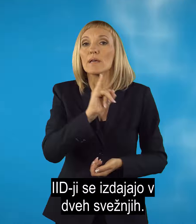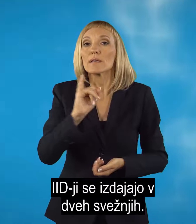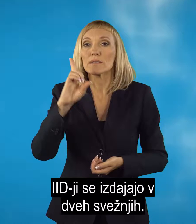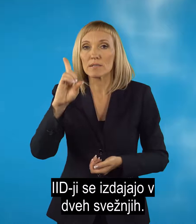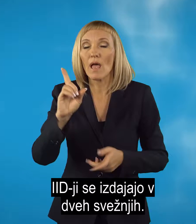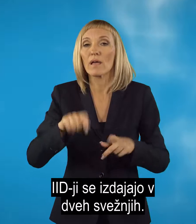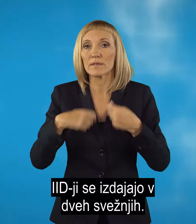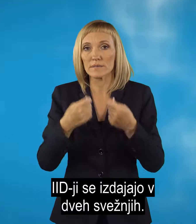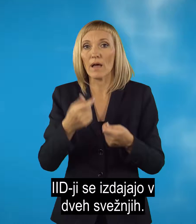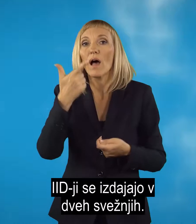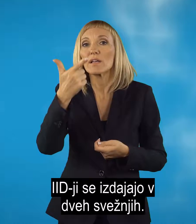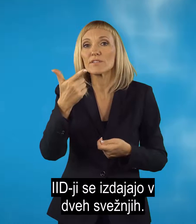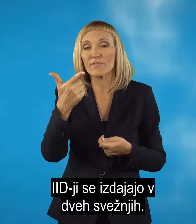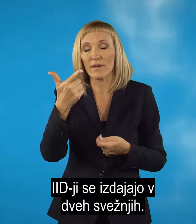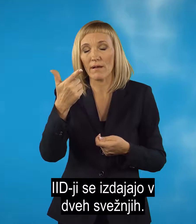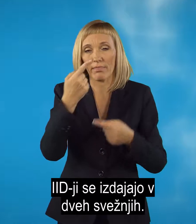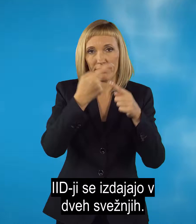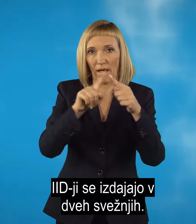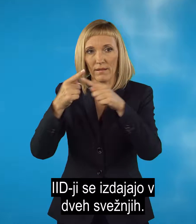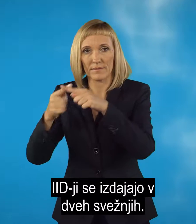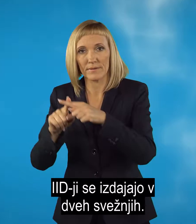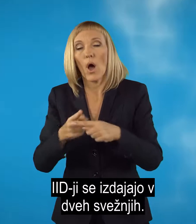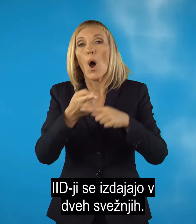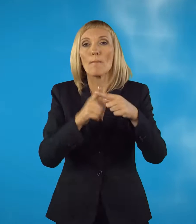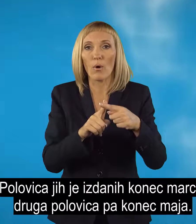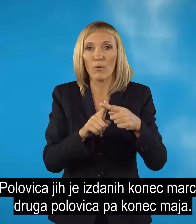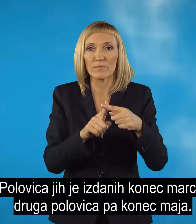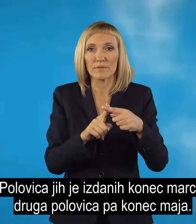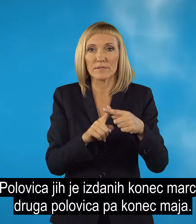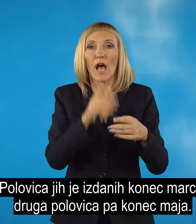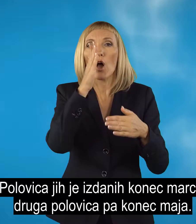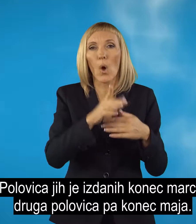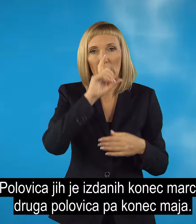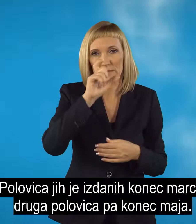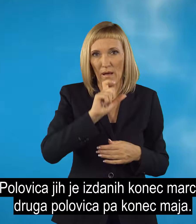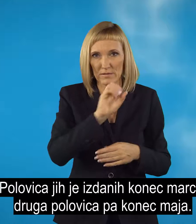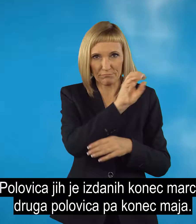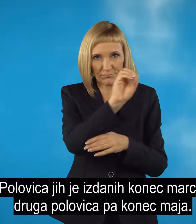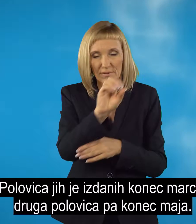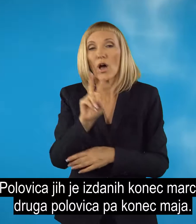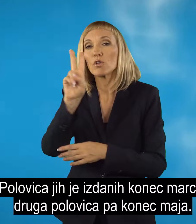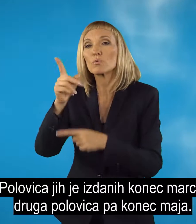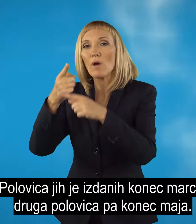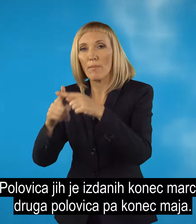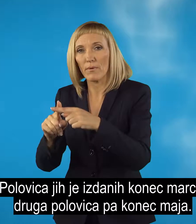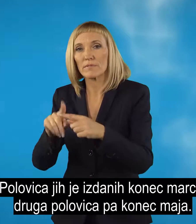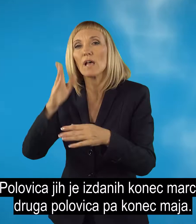IID-ji se izdajo v 2 svežnjih. Polovica jih je izdanih konec marca, druga polovica pa konec